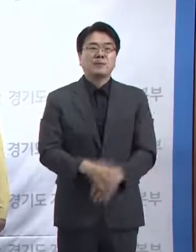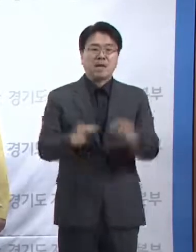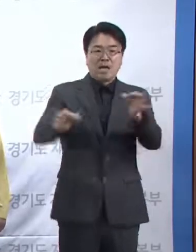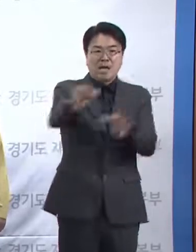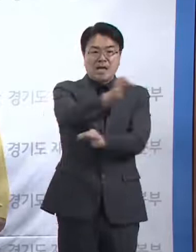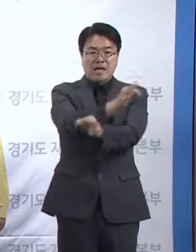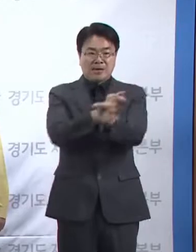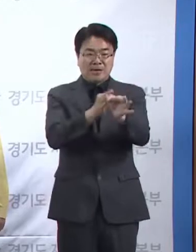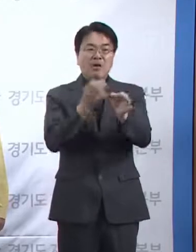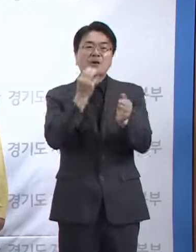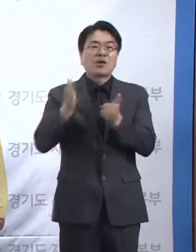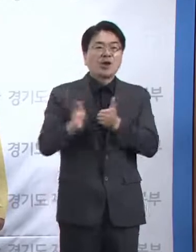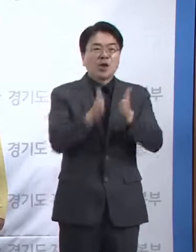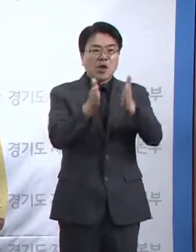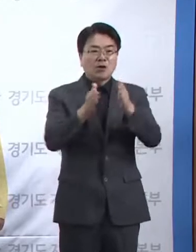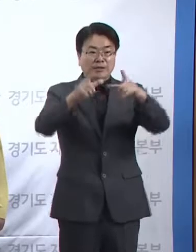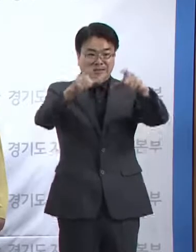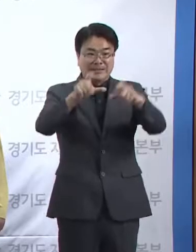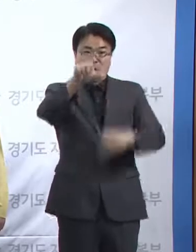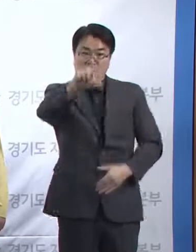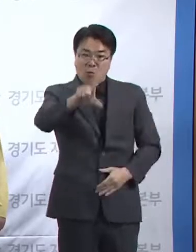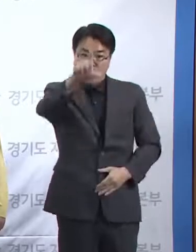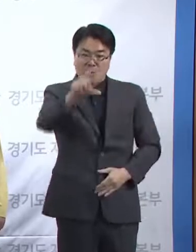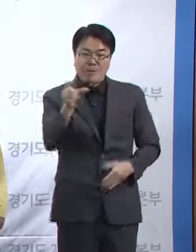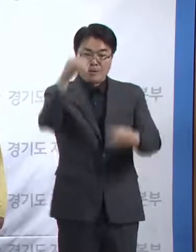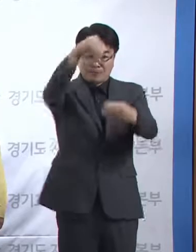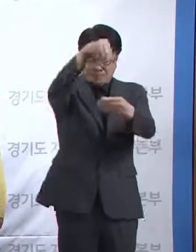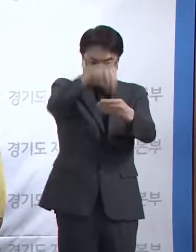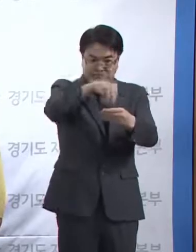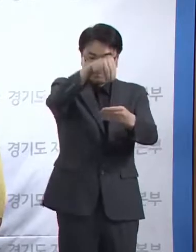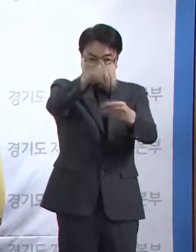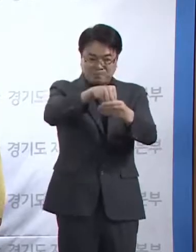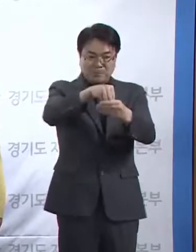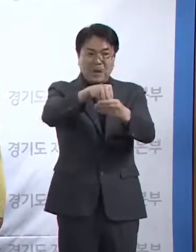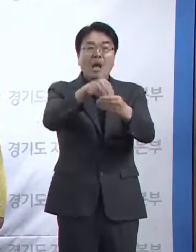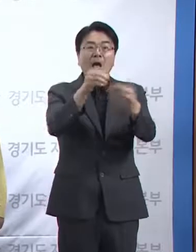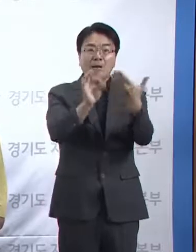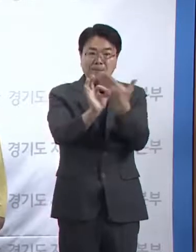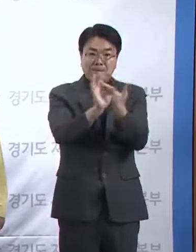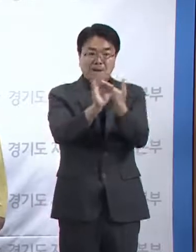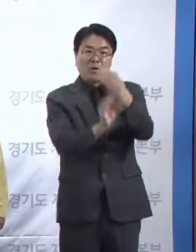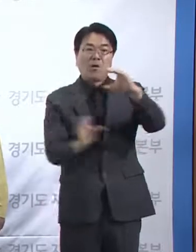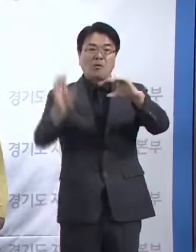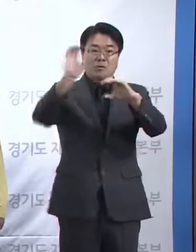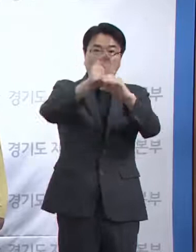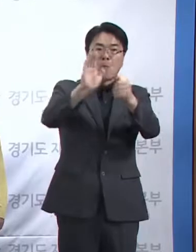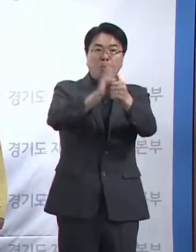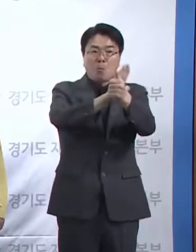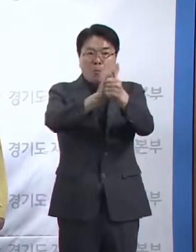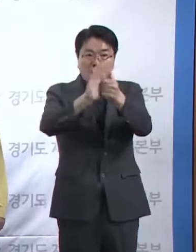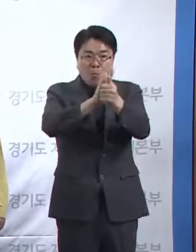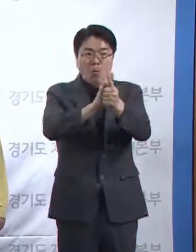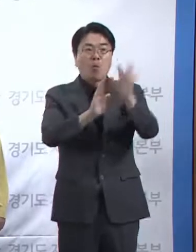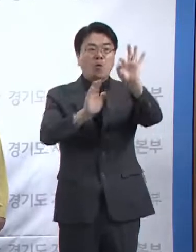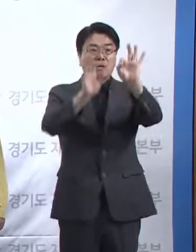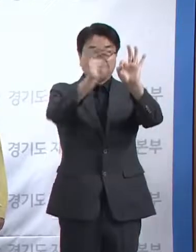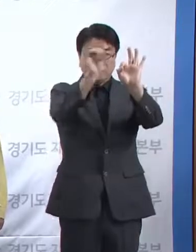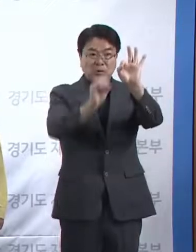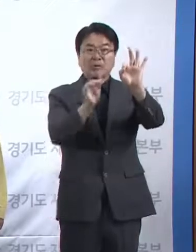경기 지역화폐의 충전 금액의 10%인 기본 인센티브에 더해서 오는 9월